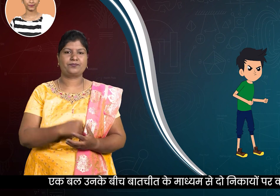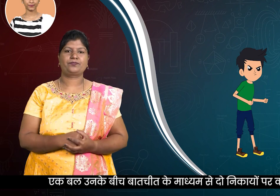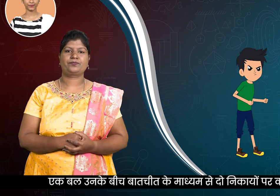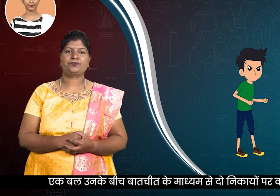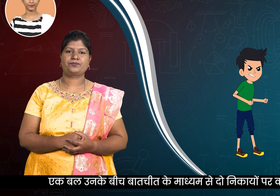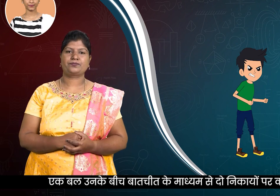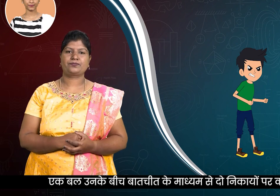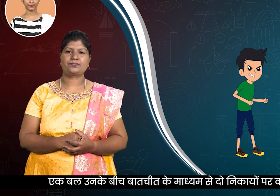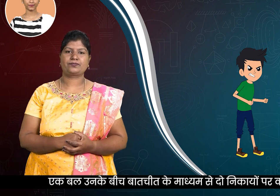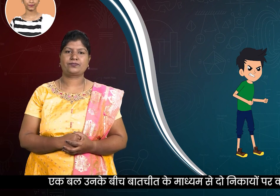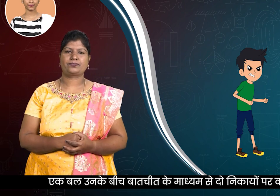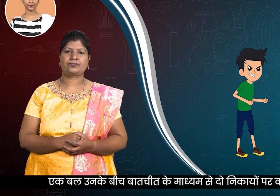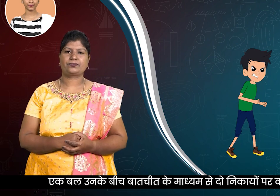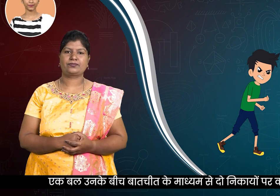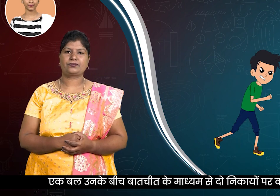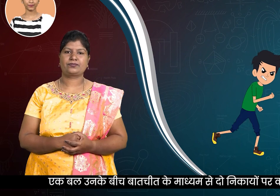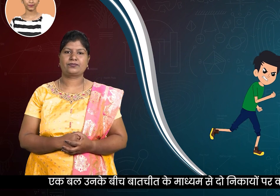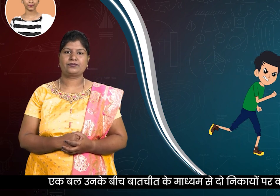करता है